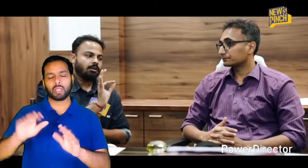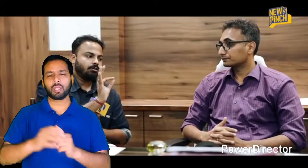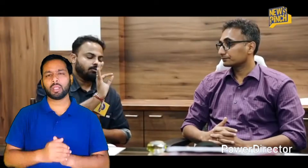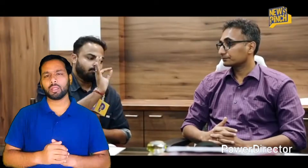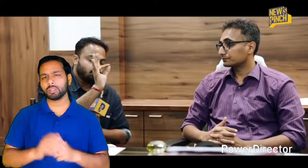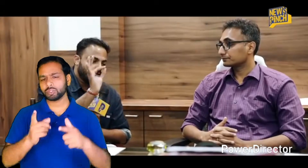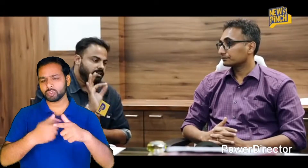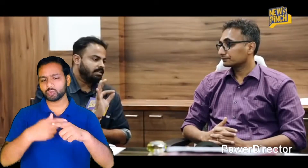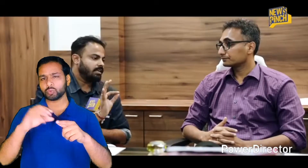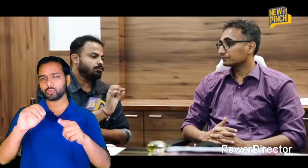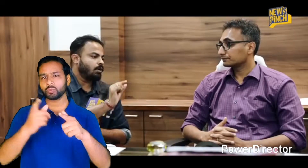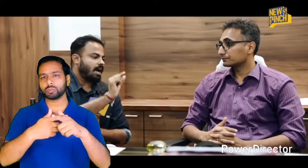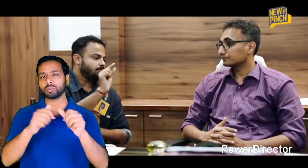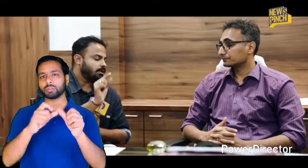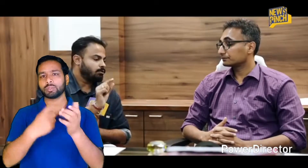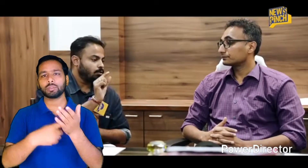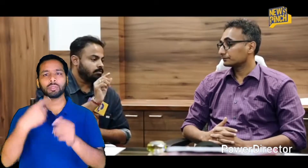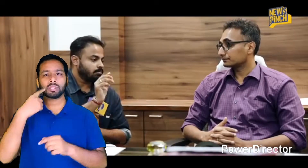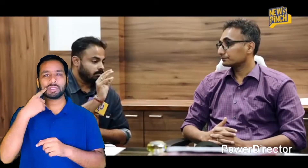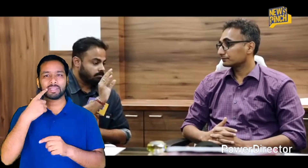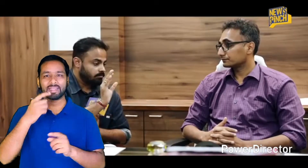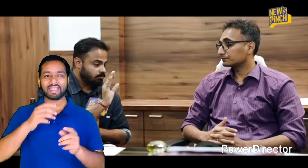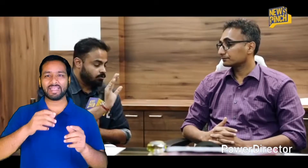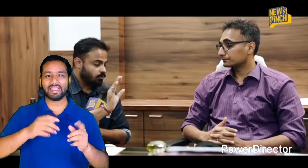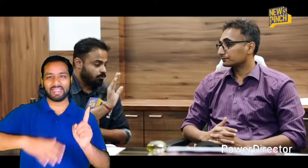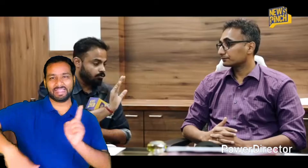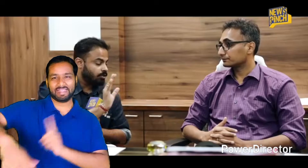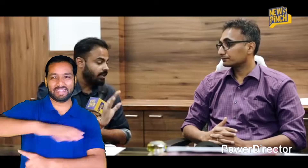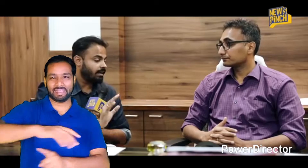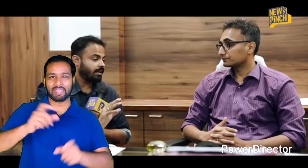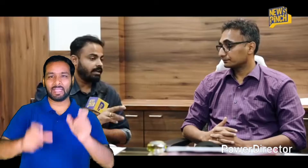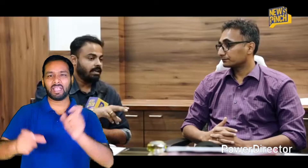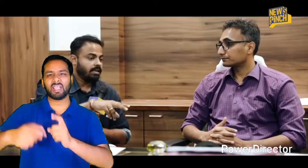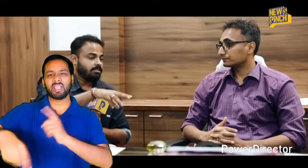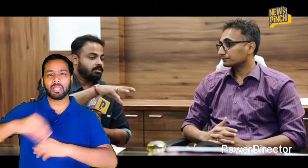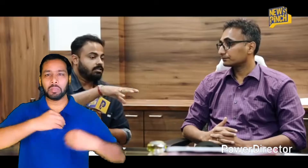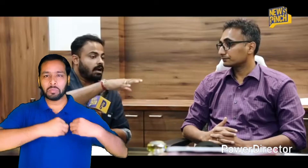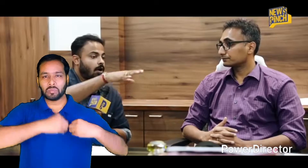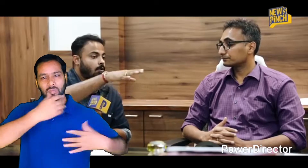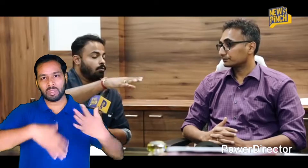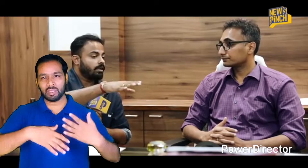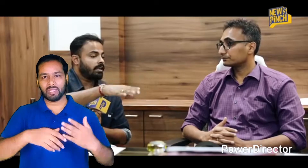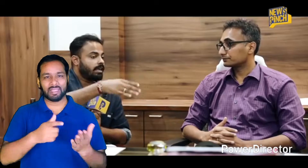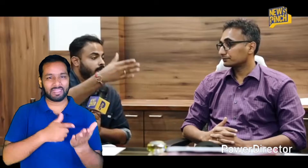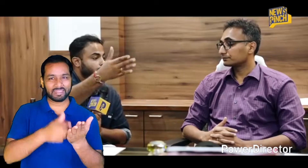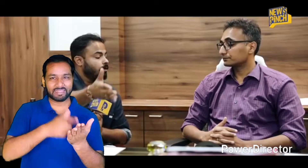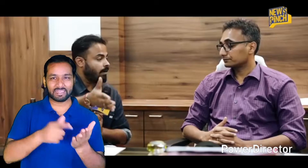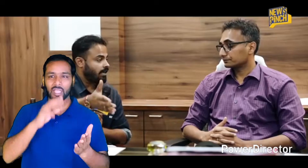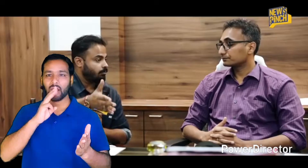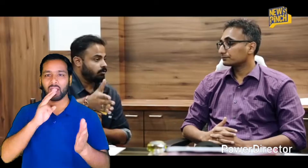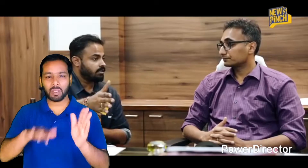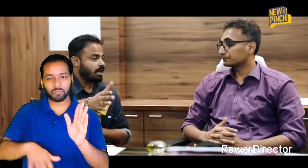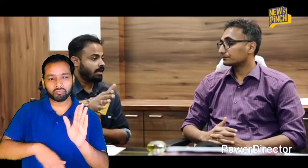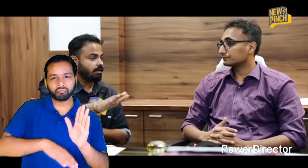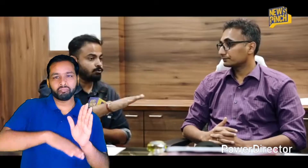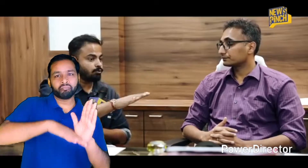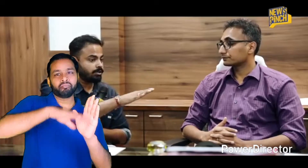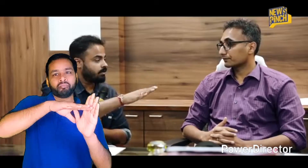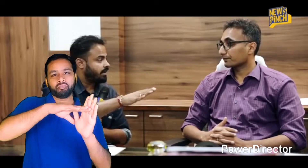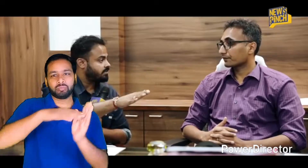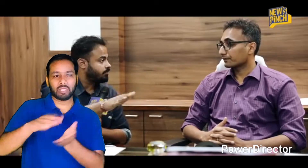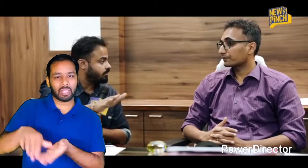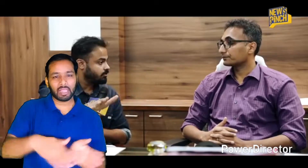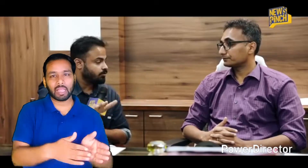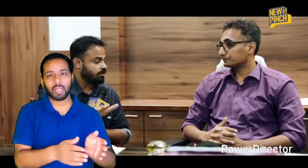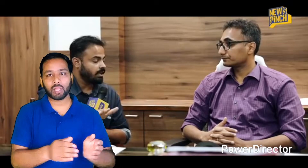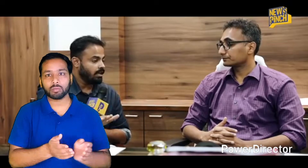क्या जोजरी के जो आसपास लोग जो उसको झेल रहे हैं, जिन गांवों के खेतों में पानी पहुंच गया है, जोजरी